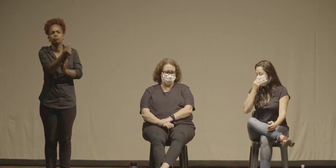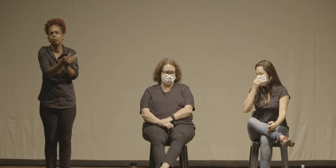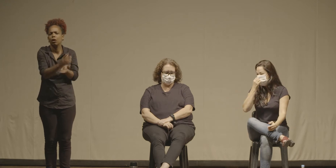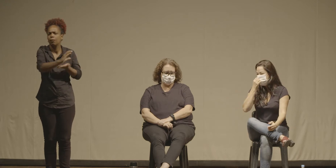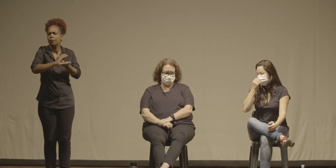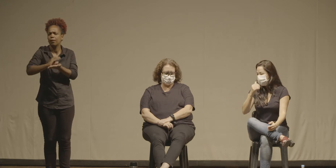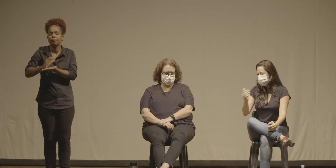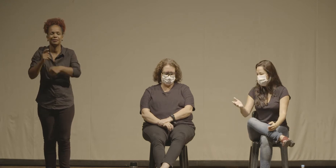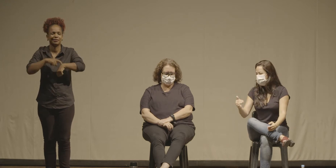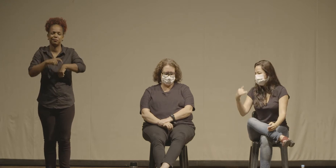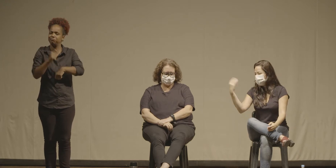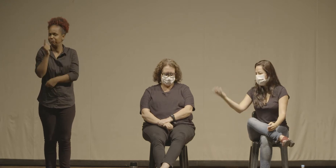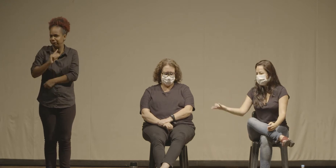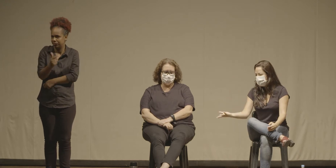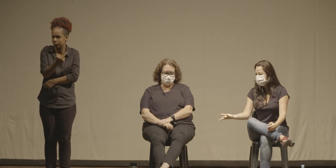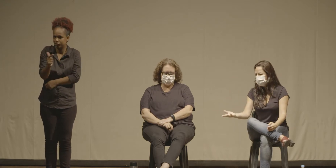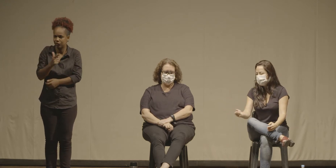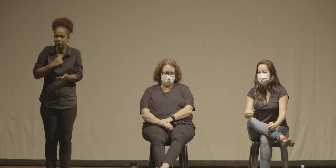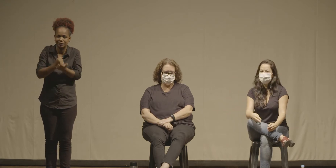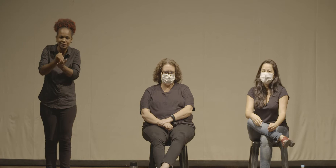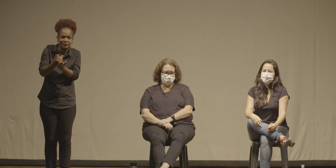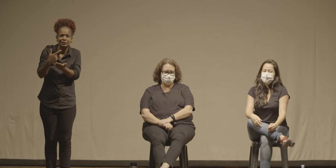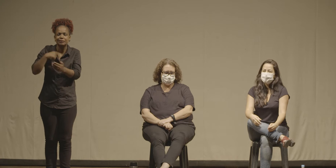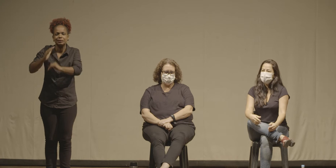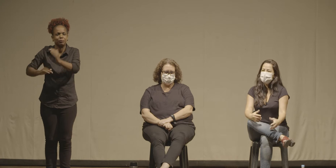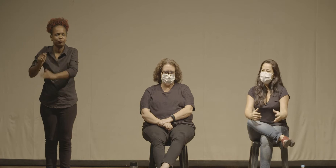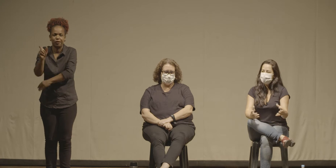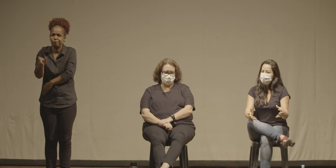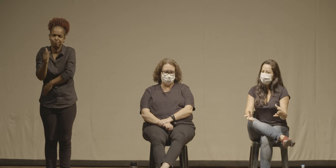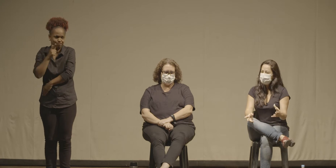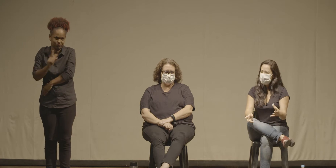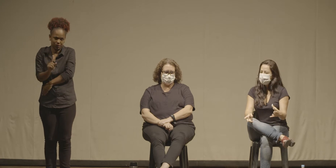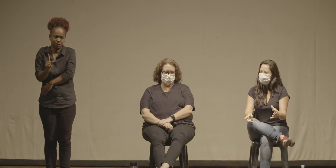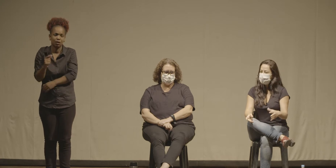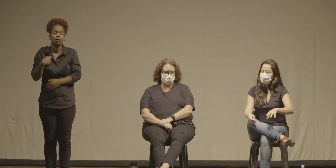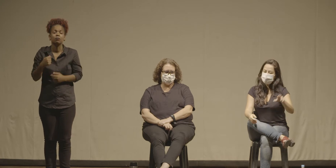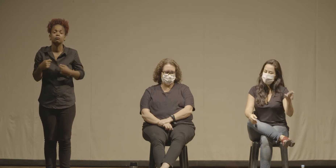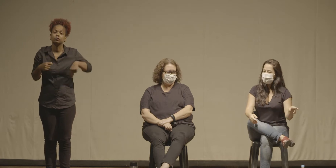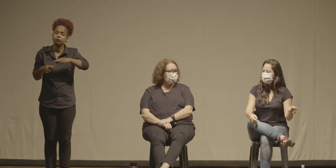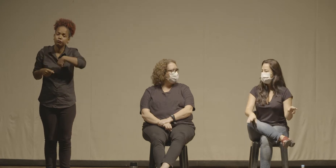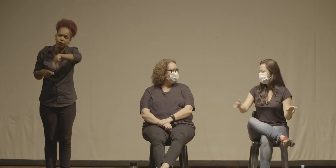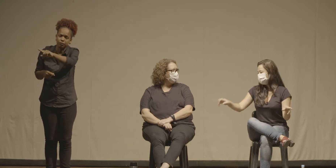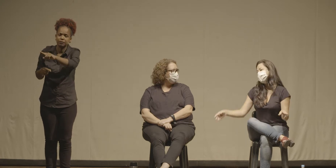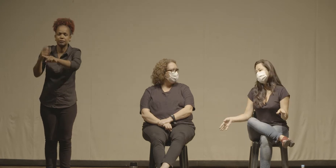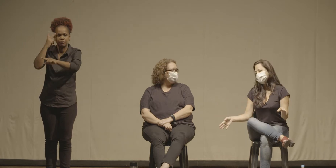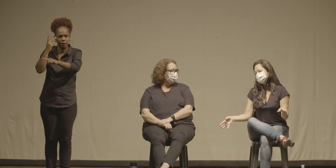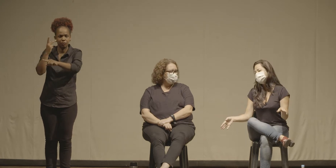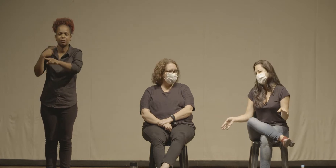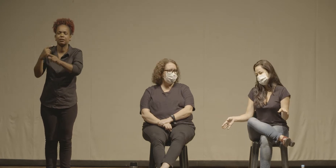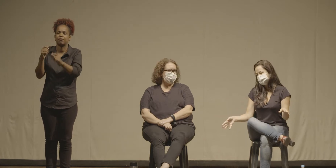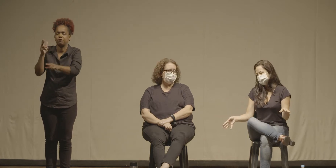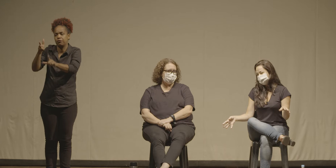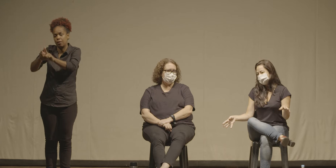E a gente não teve esse tempo nem esse orçamento para contratar esse profissional. Então, nesses dias que fomos para São Paulo, quando a gente não estava filmando, a gente estava